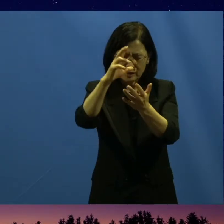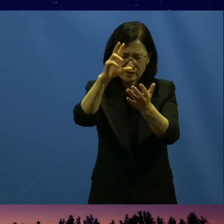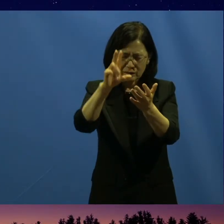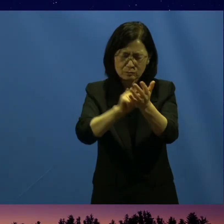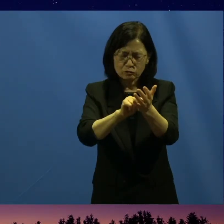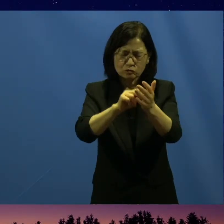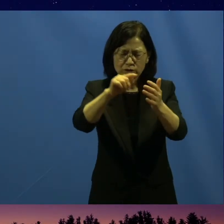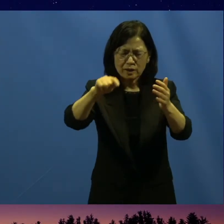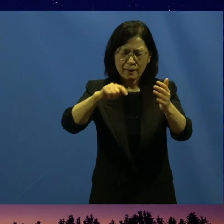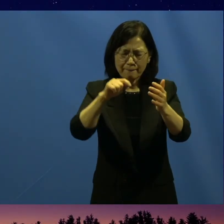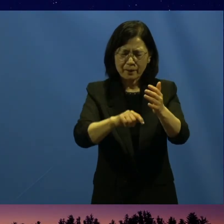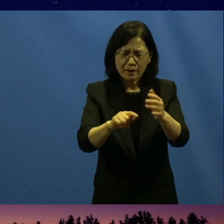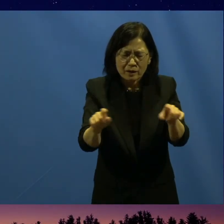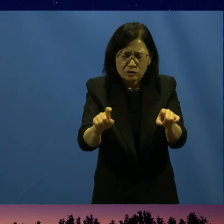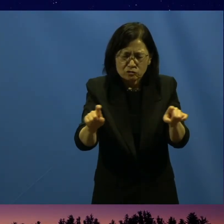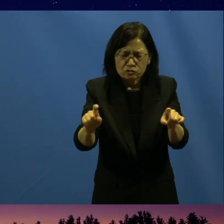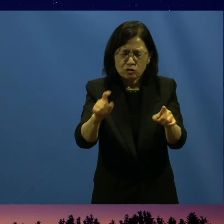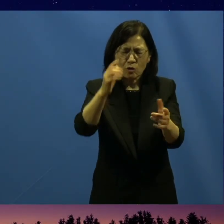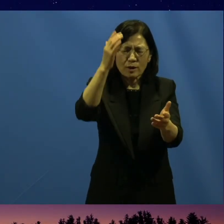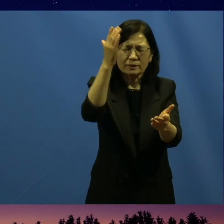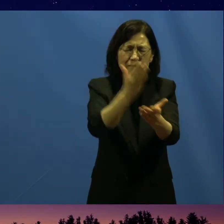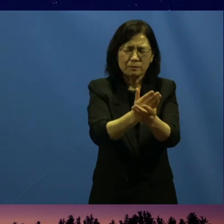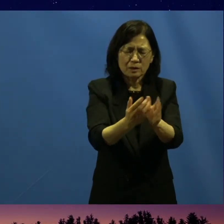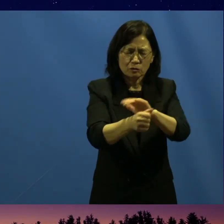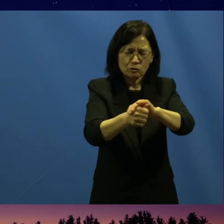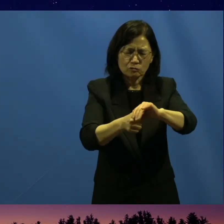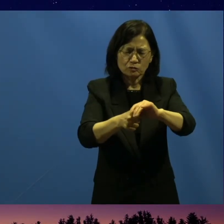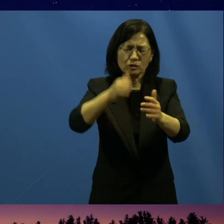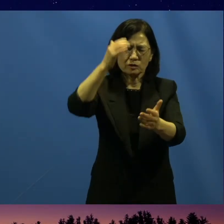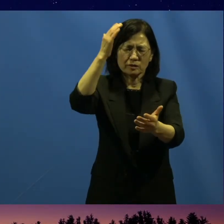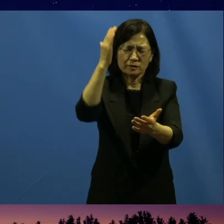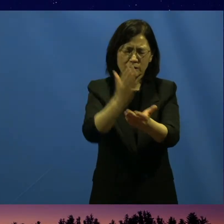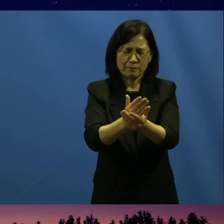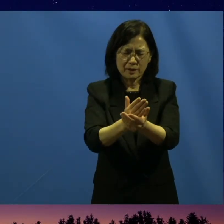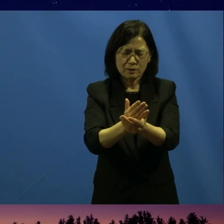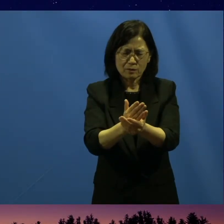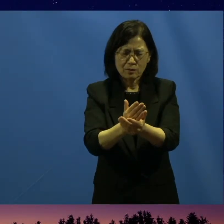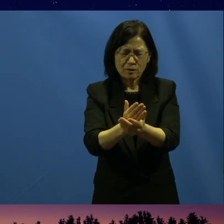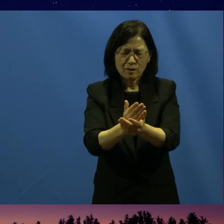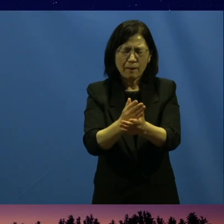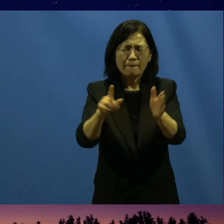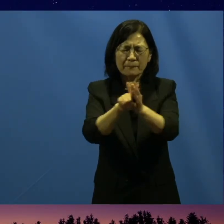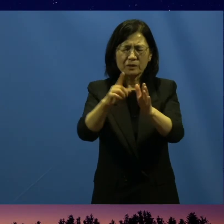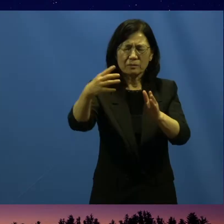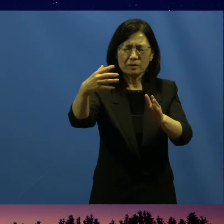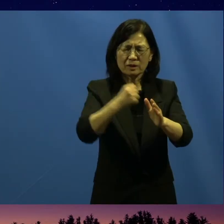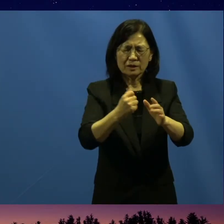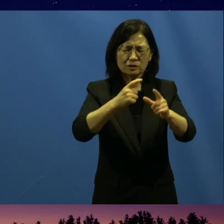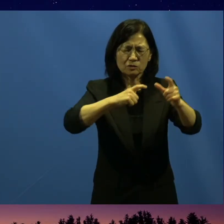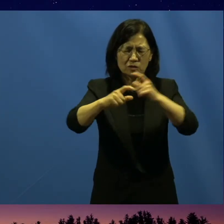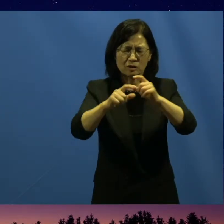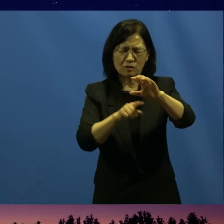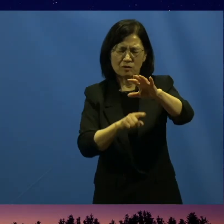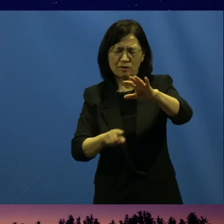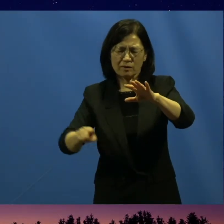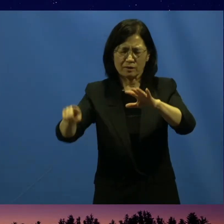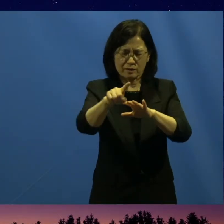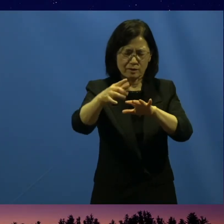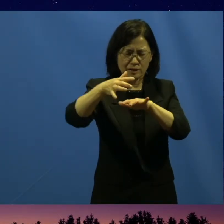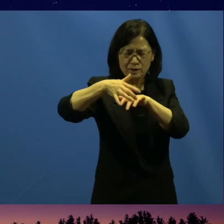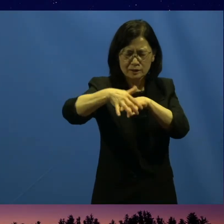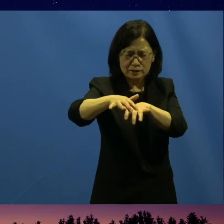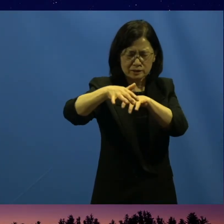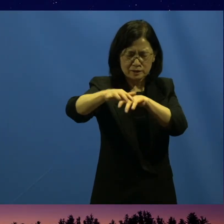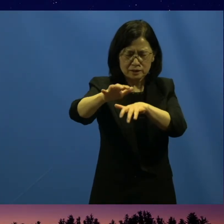여러분들 쫄이지 마십시오. 움츠러들지 마십시오. 앞으로 믿음으로 나아가십시오. 하나님 우리와